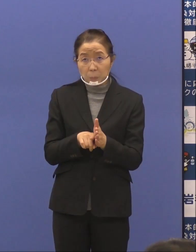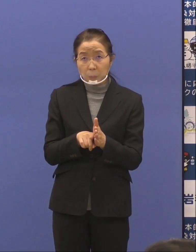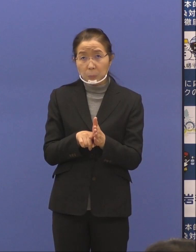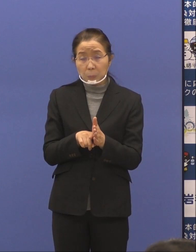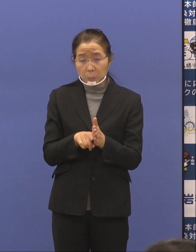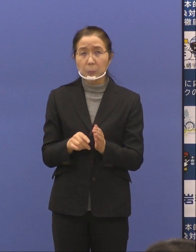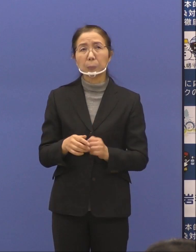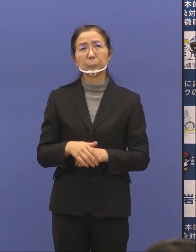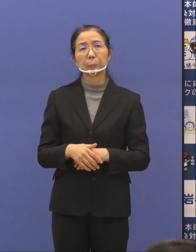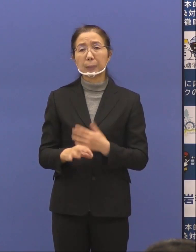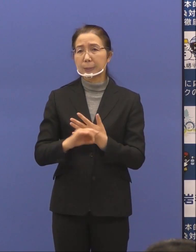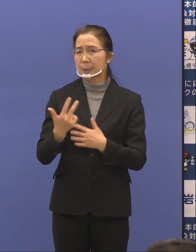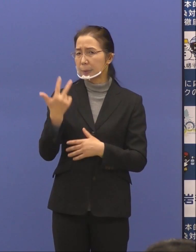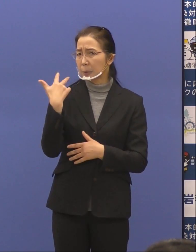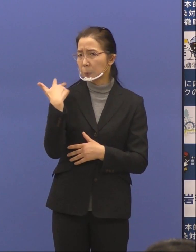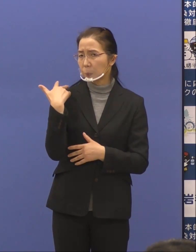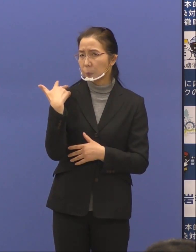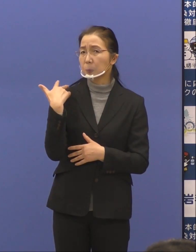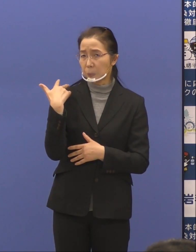先週、